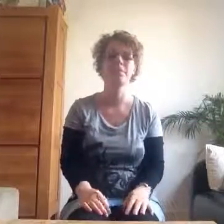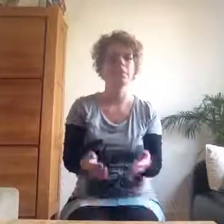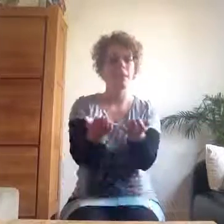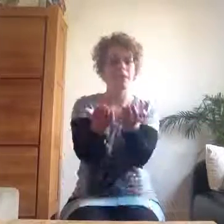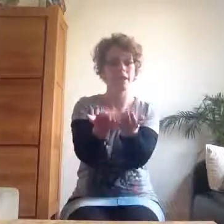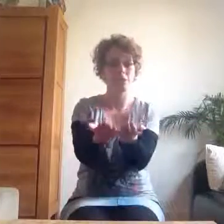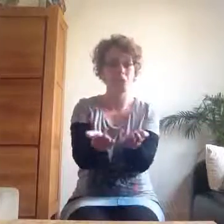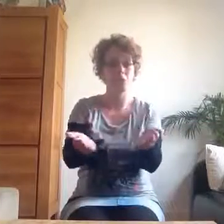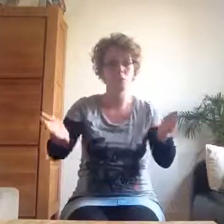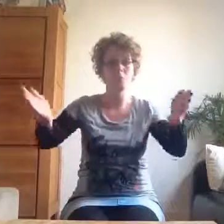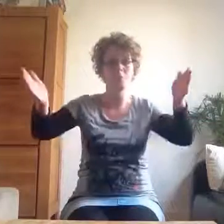In de kom,